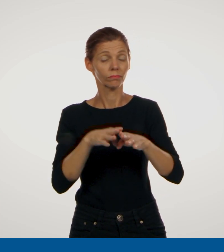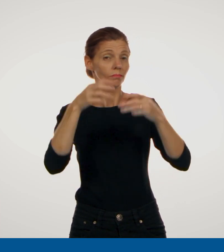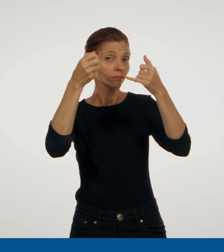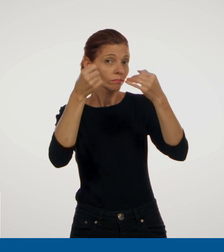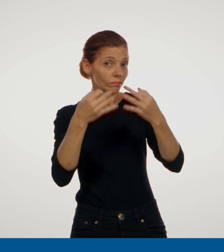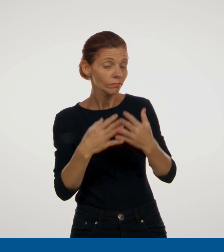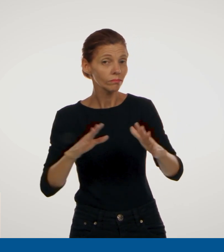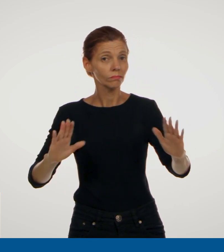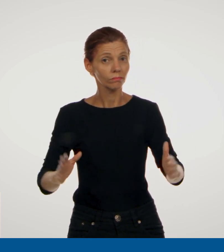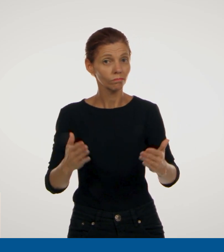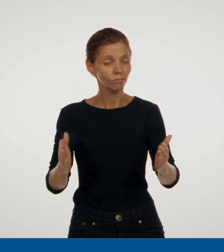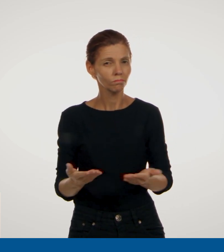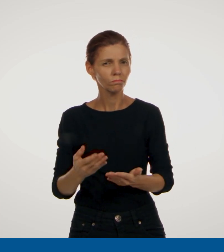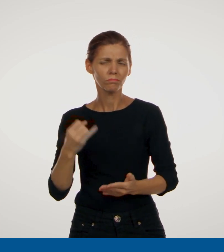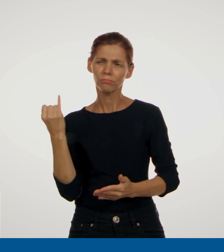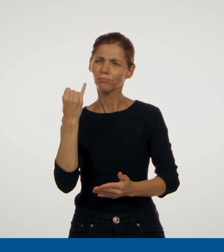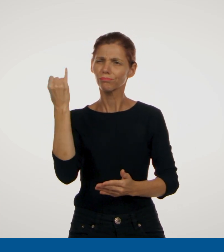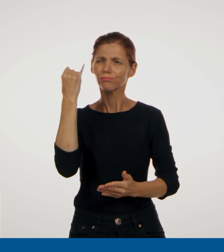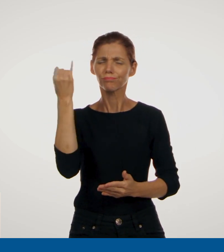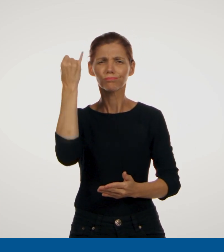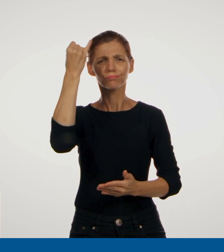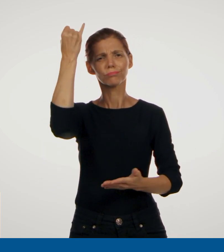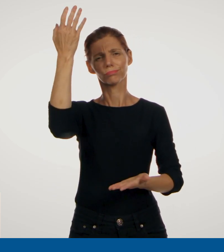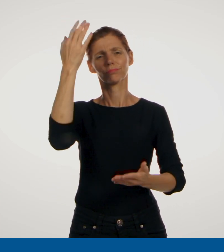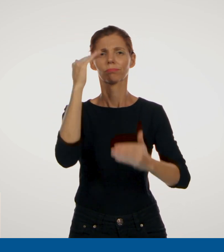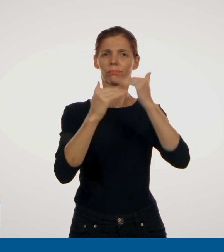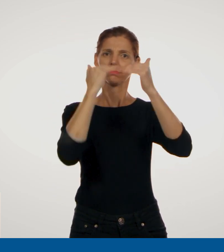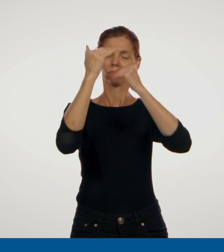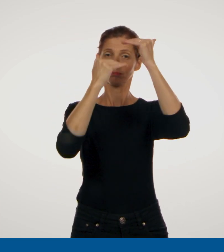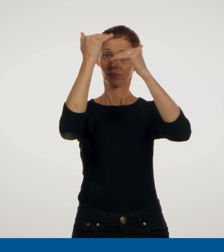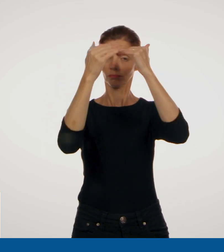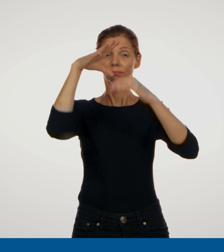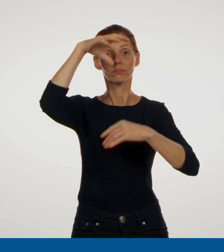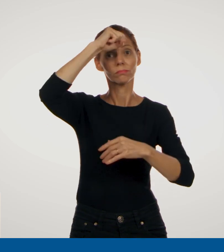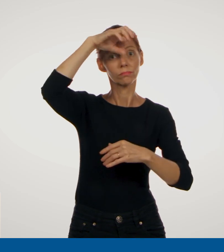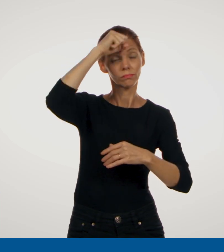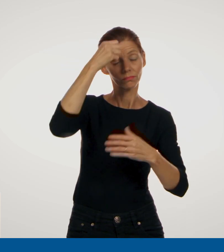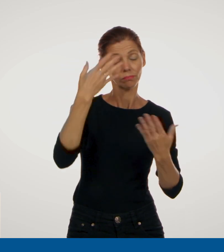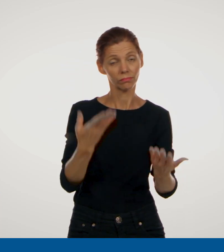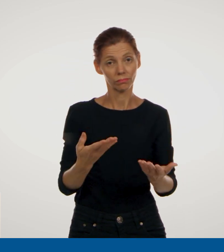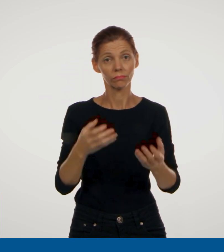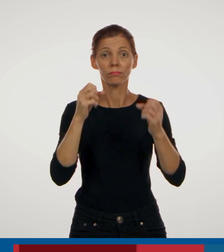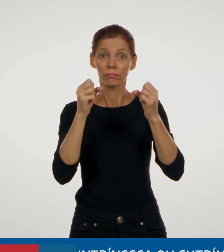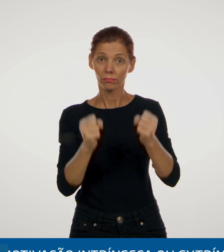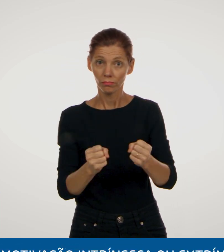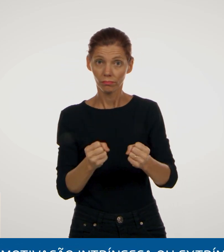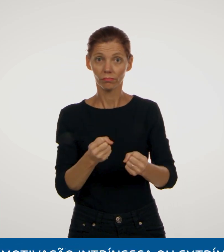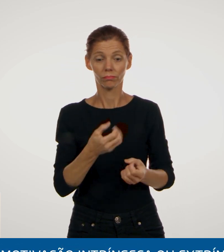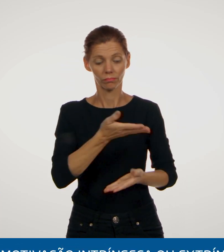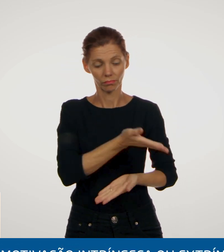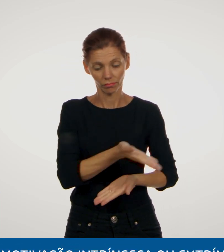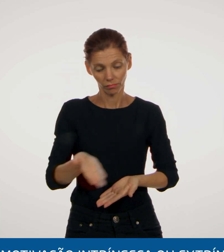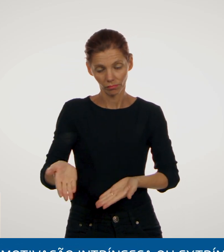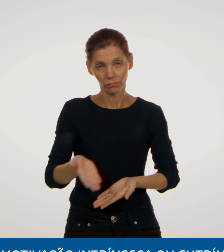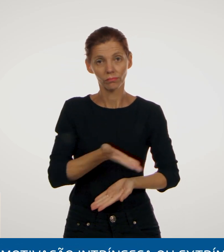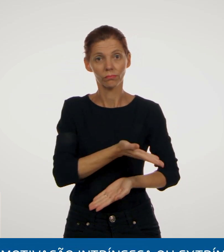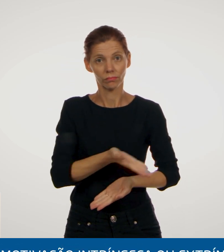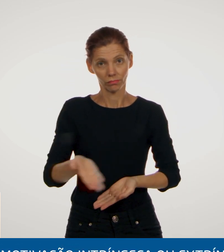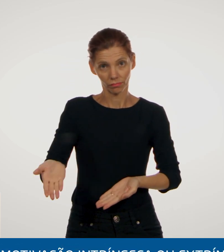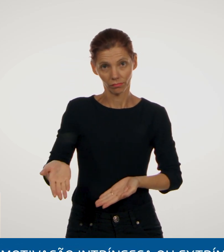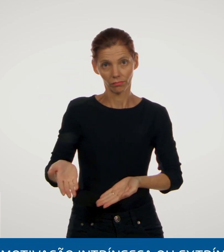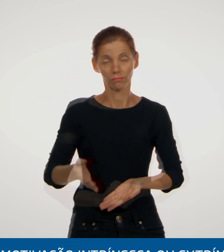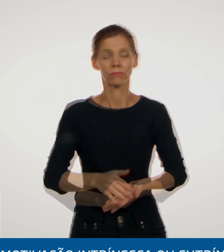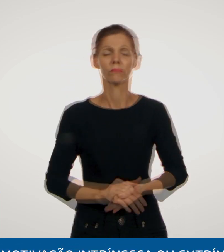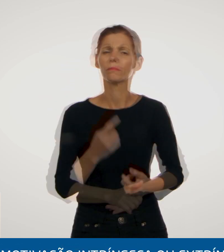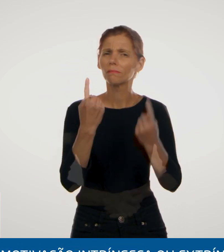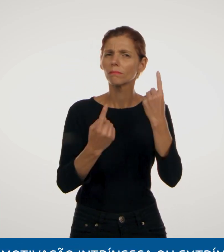motivação é um fator decisivo no processo da aprendizagem. Ela pode ser intrínseca ou extrínseca. Mas qual a